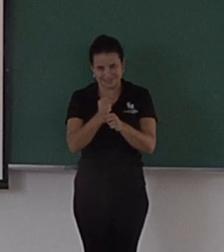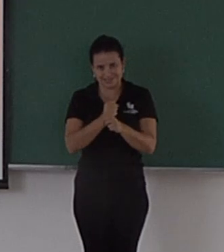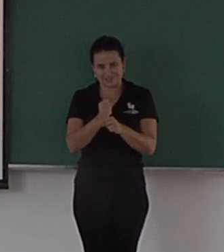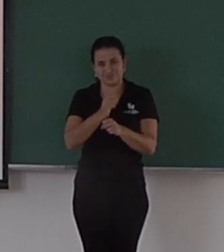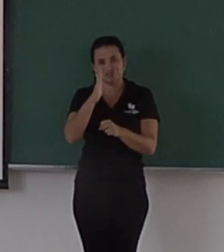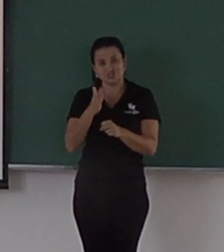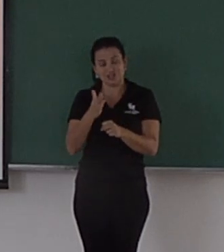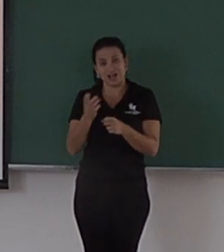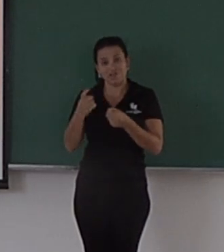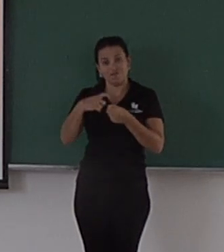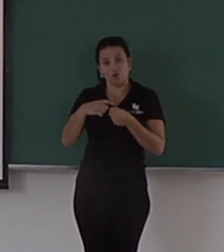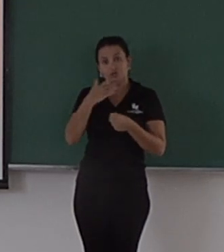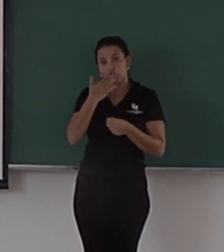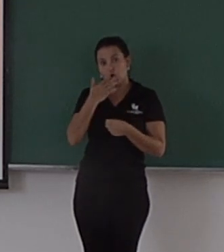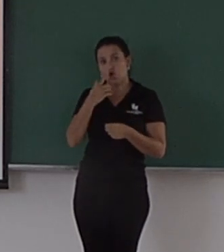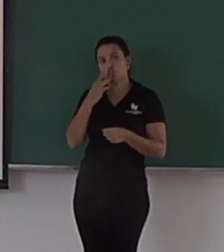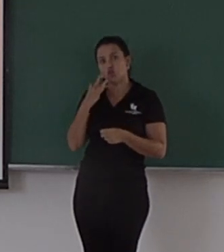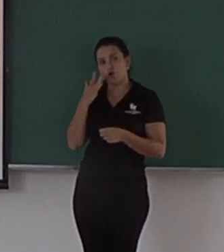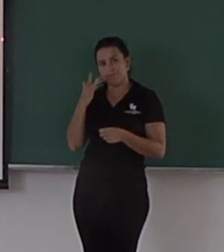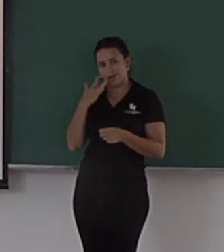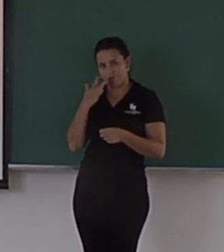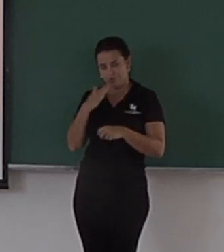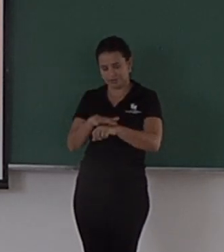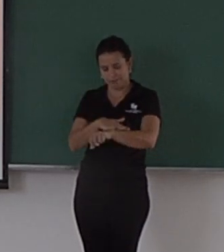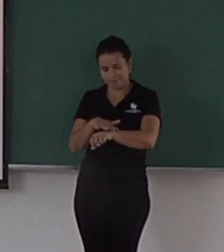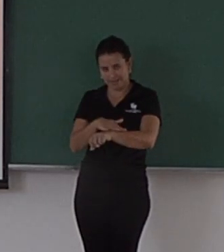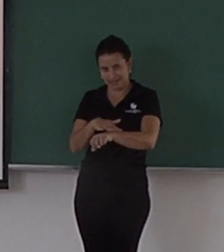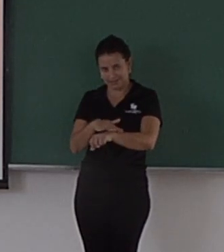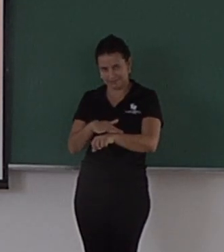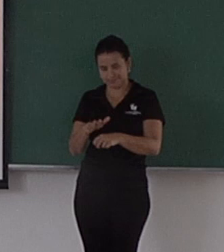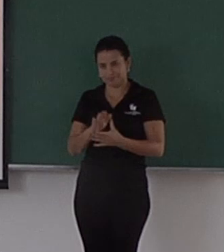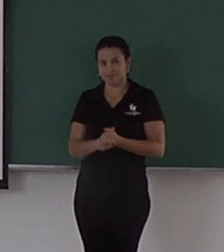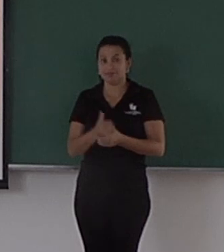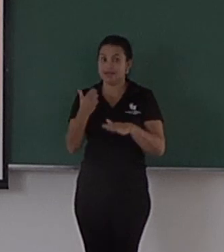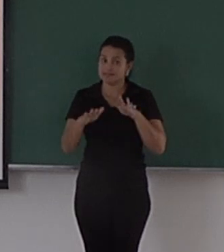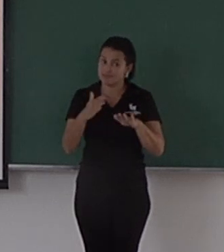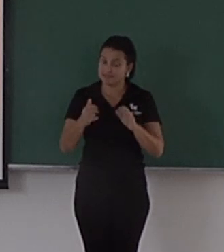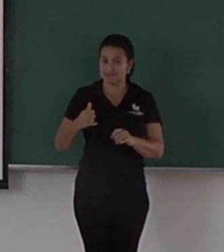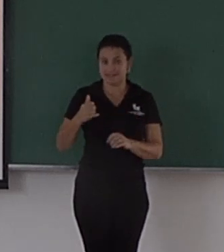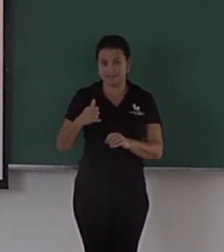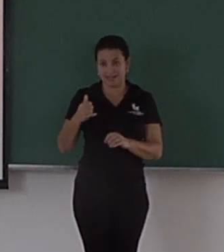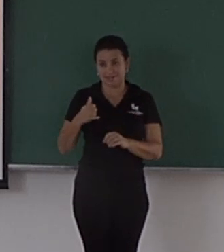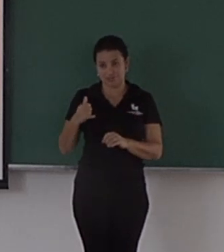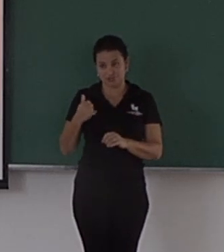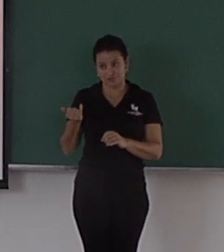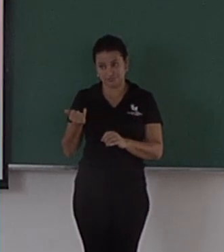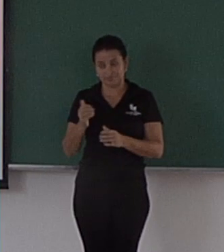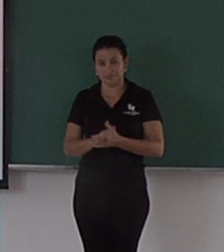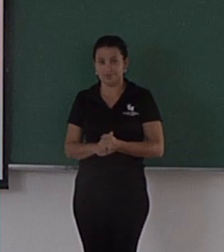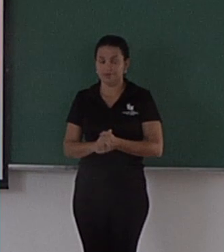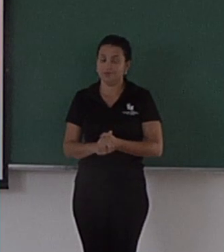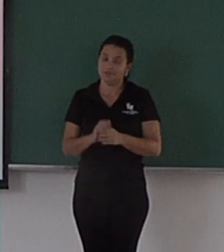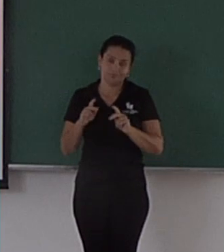mais ou menos da cor da pele, assim. Mas deixa uma marca e fica hipocrômica. Dependendo da idade que o indivíduo tiver, às vezes isso, né, ele vai